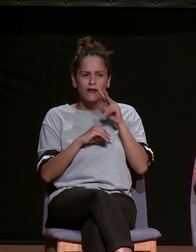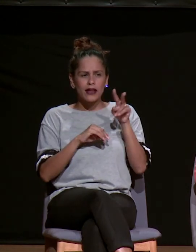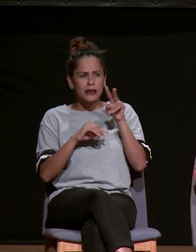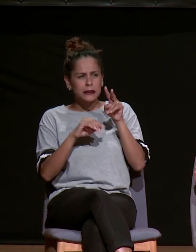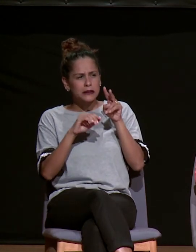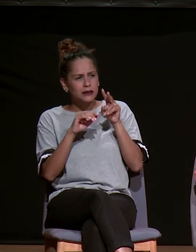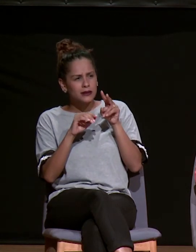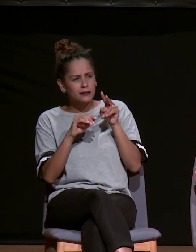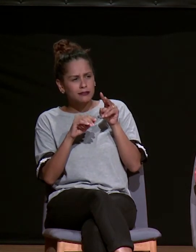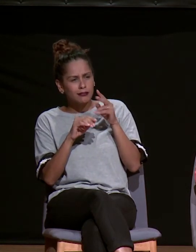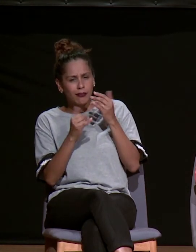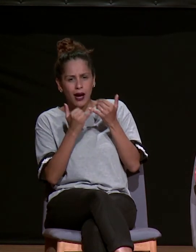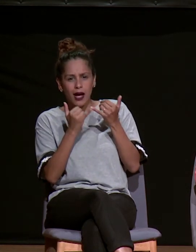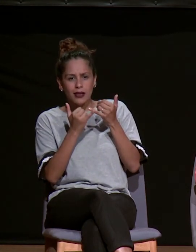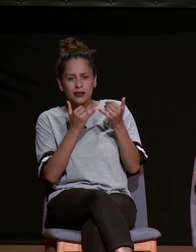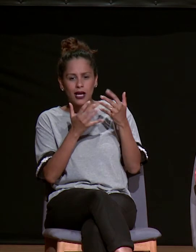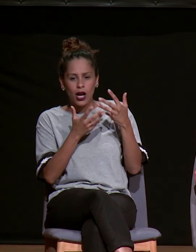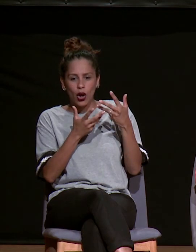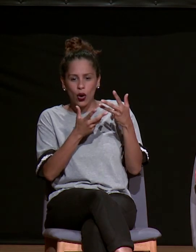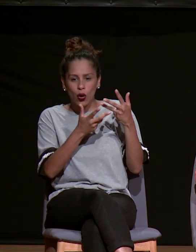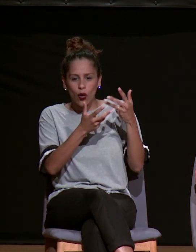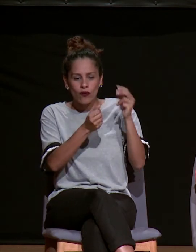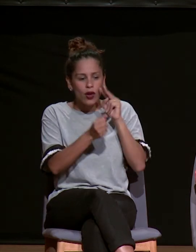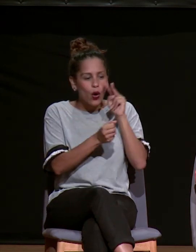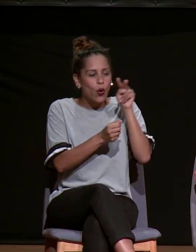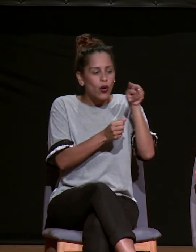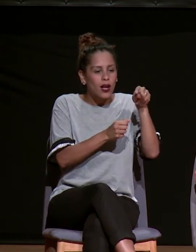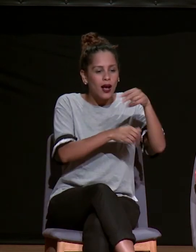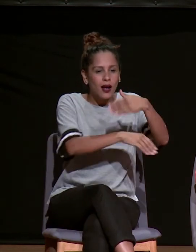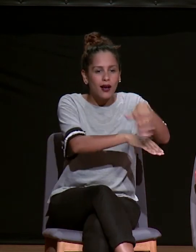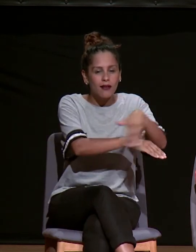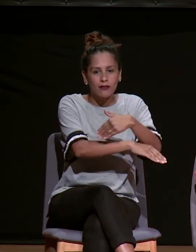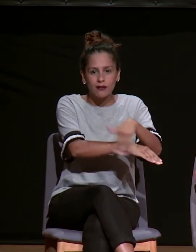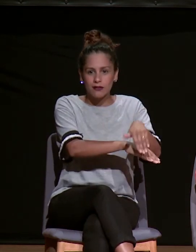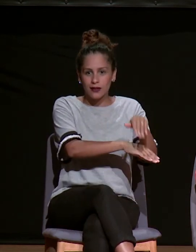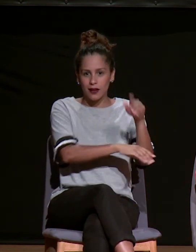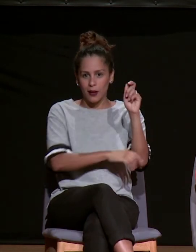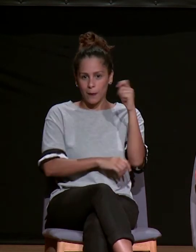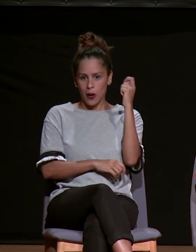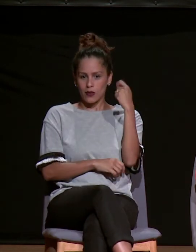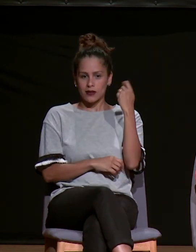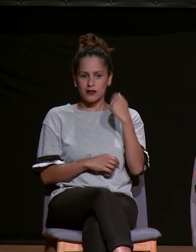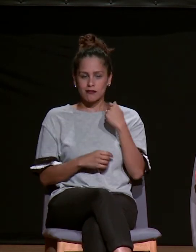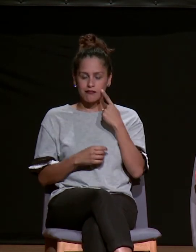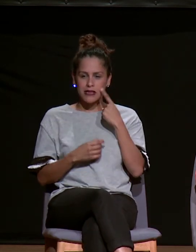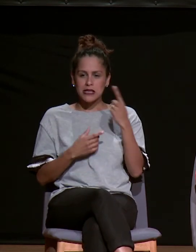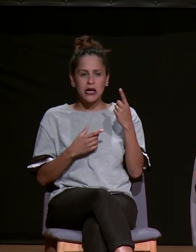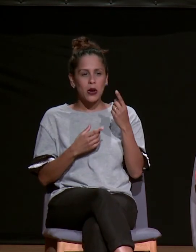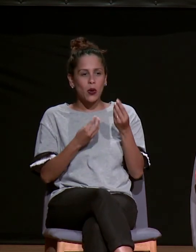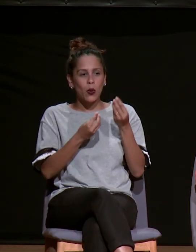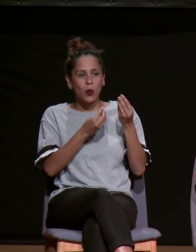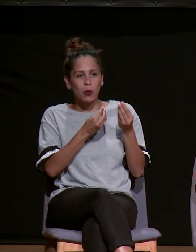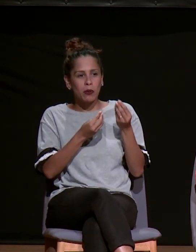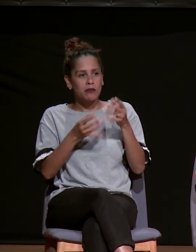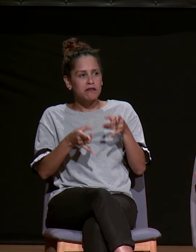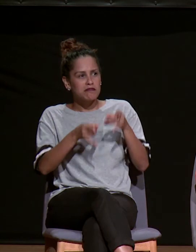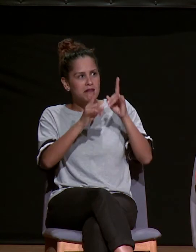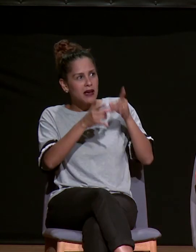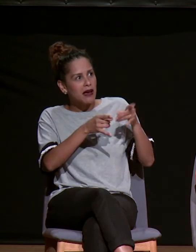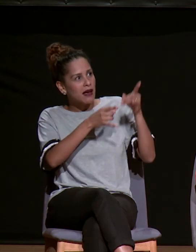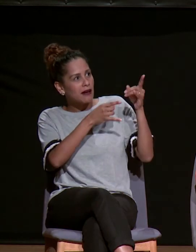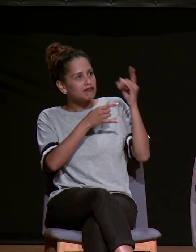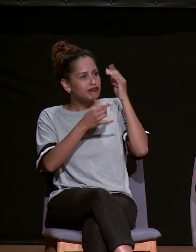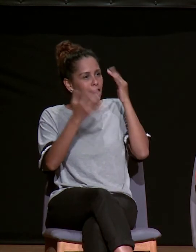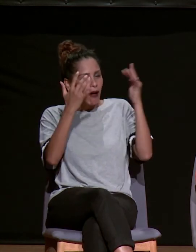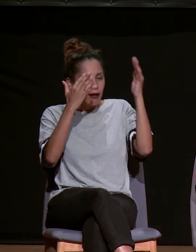E aí fiquei pensando nesse dilema tão sofrido que a arte moderna, o modernismo, enfim, que até hoje a gente enfrenta